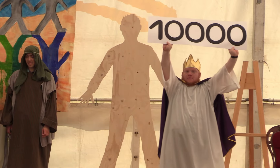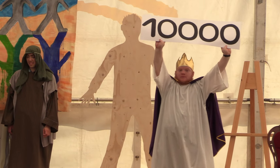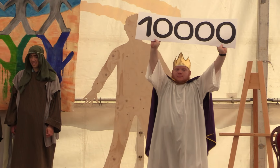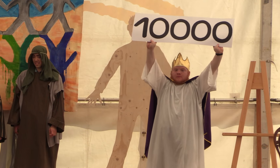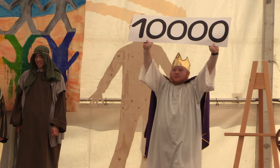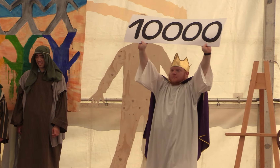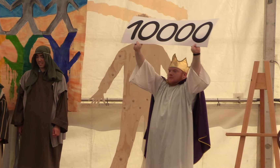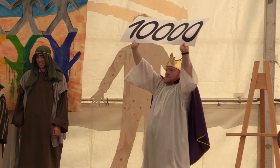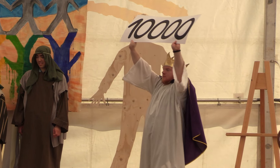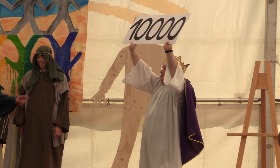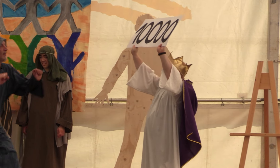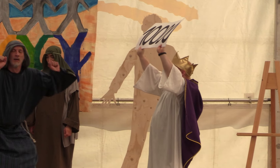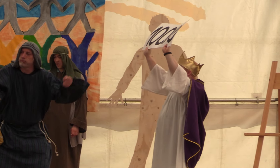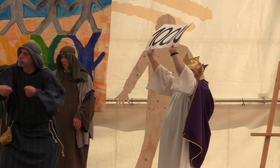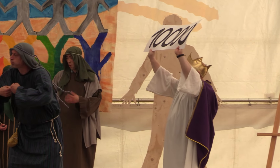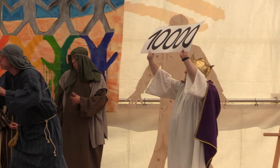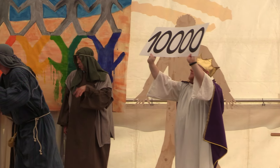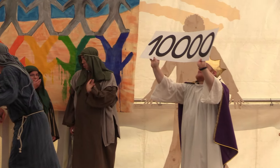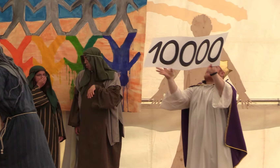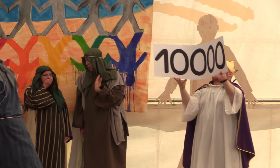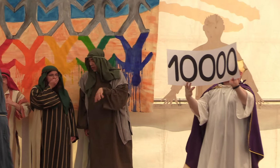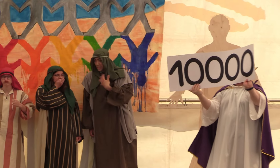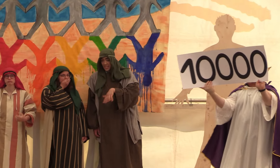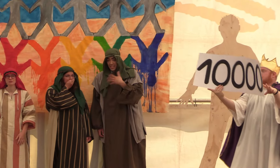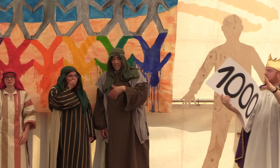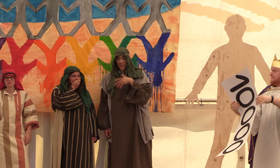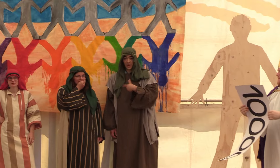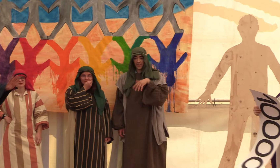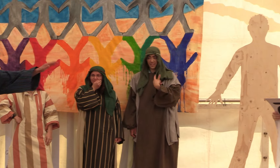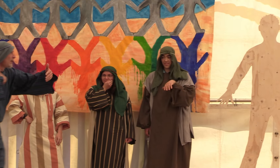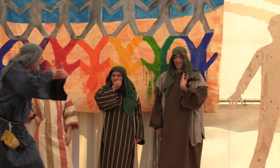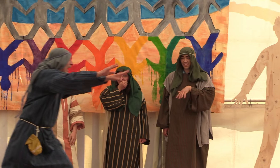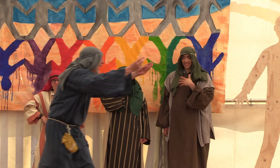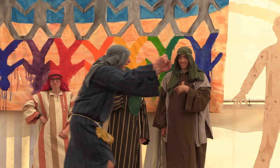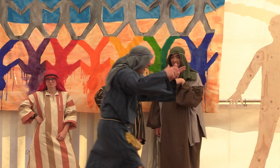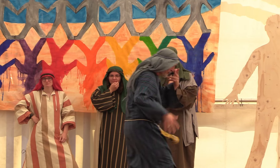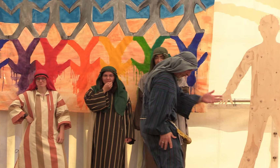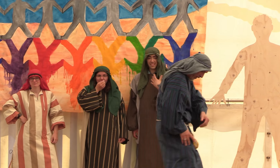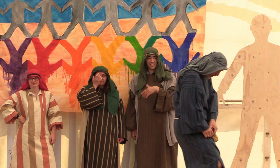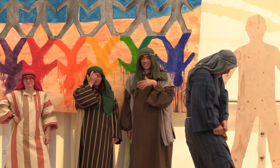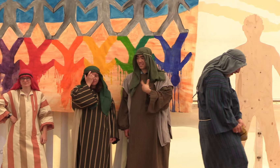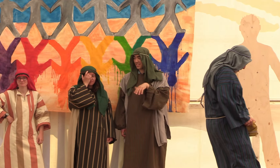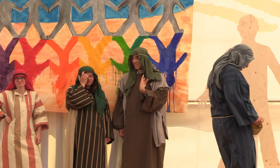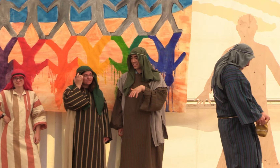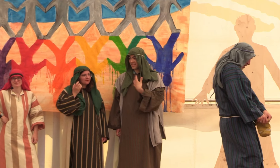10.000! Oh nein! Unmöglich, das kann ich nicht.